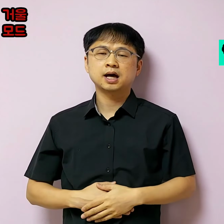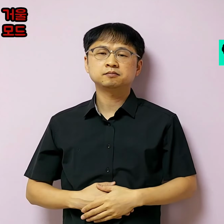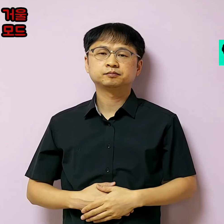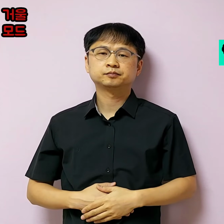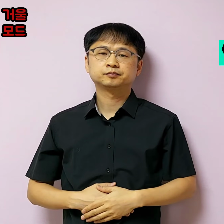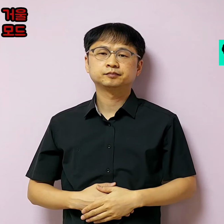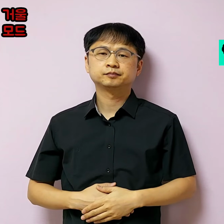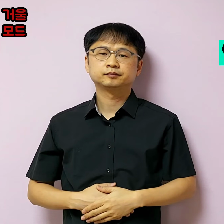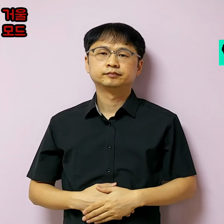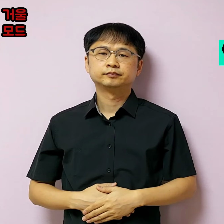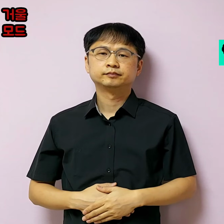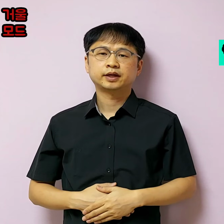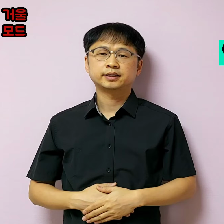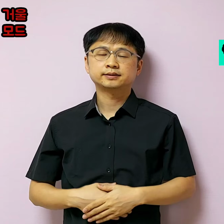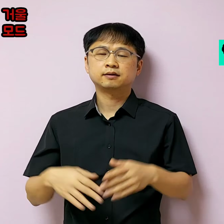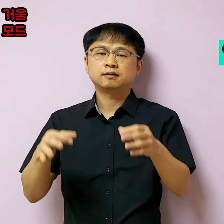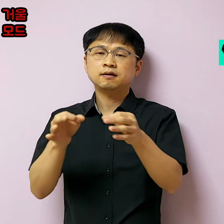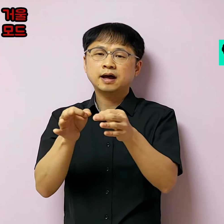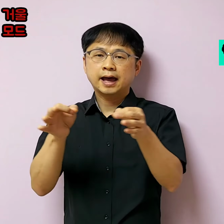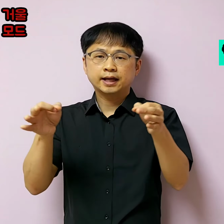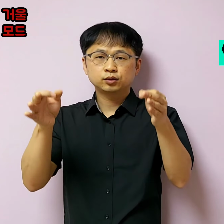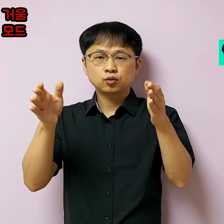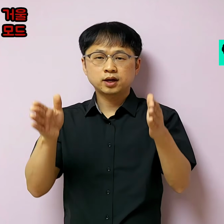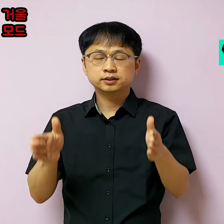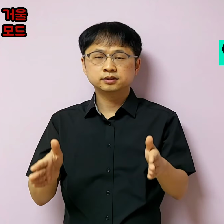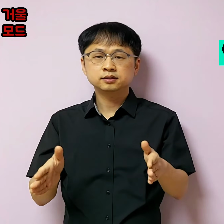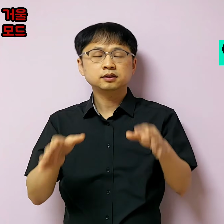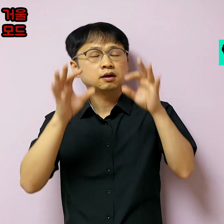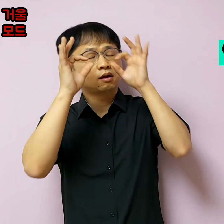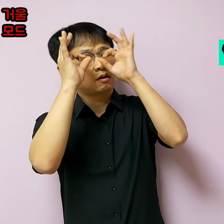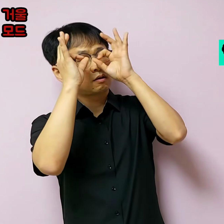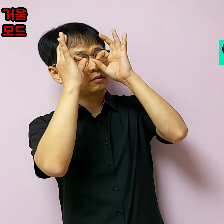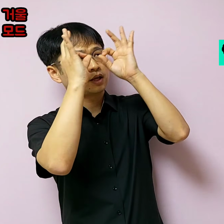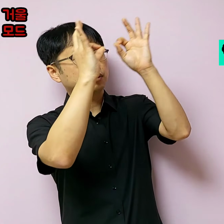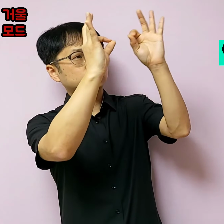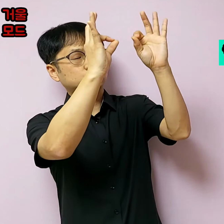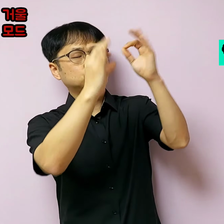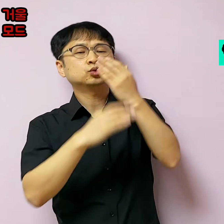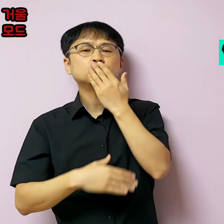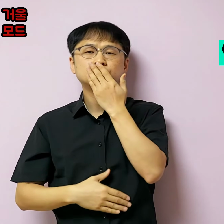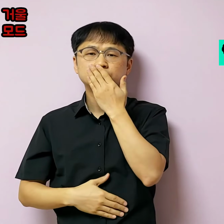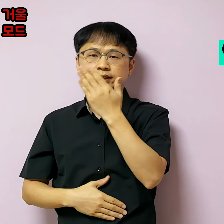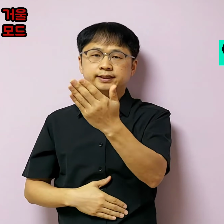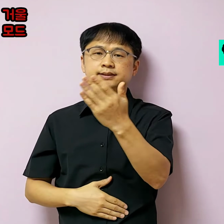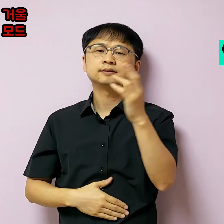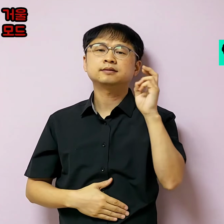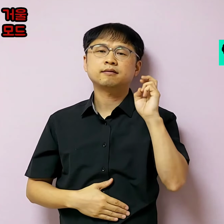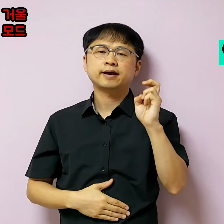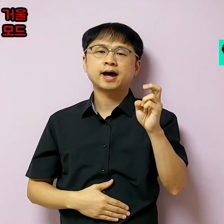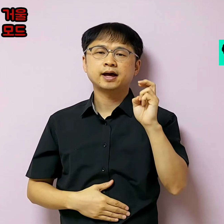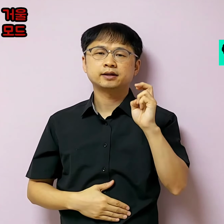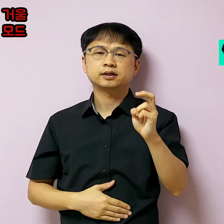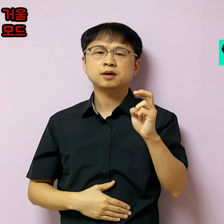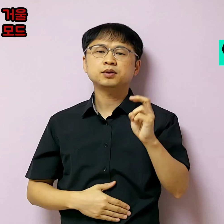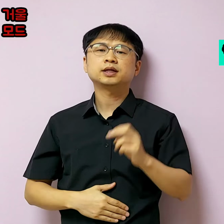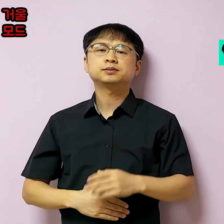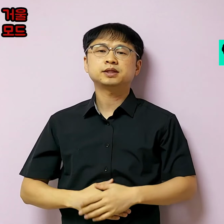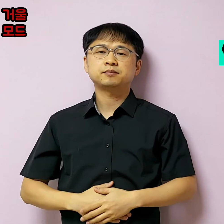흔들기입니다. 네, 그래서 한동안은 꺼내볼 수 있을 거야 이렇게 표현하시면